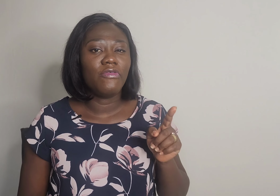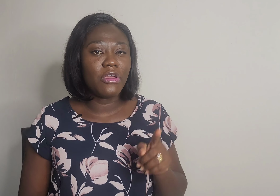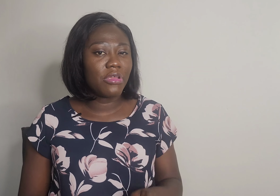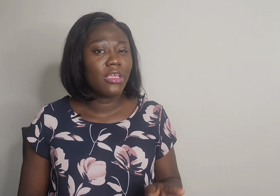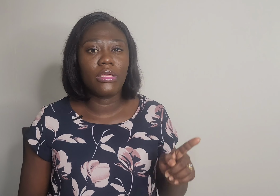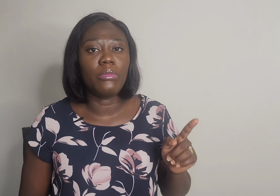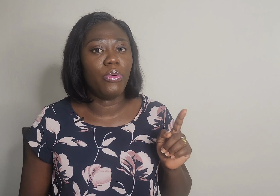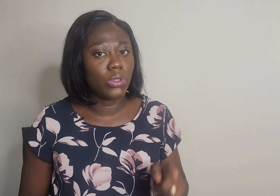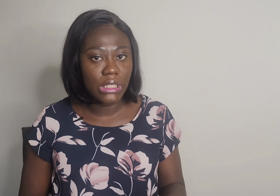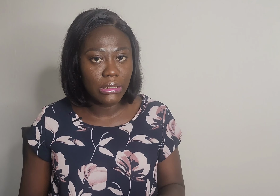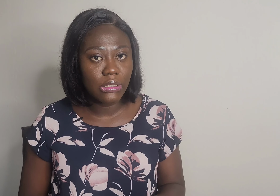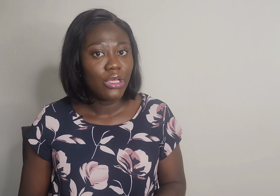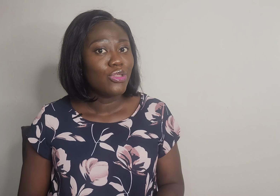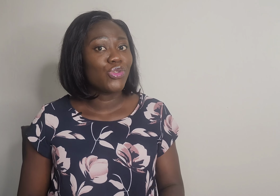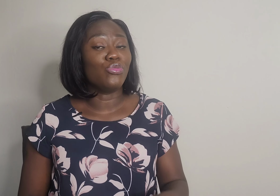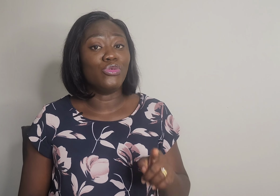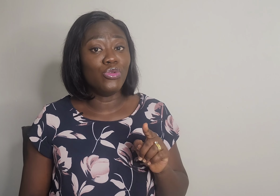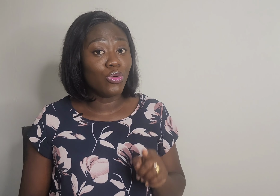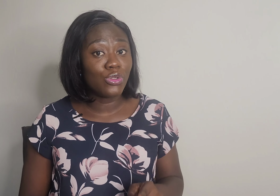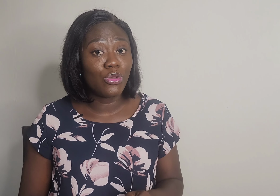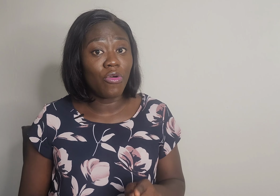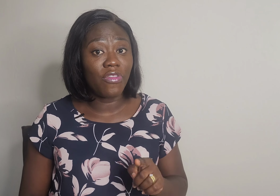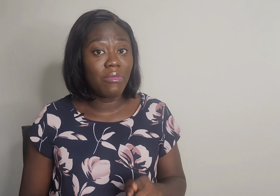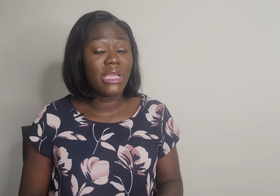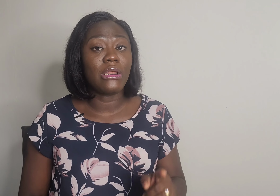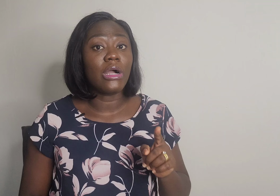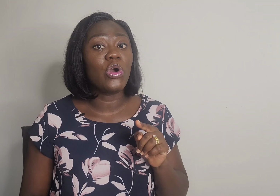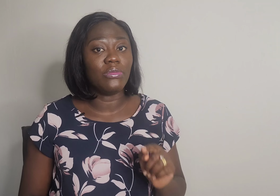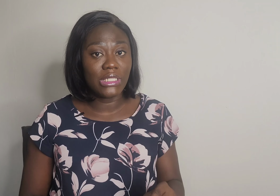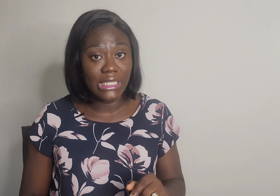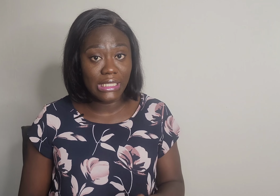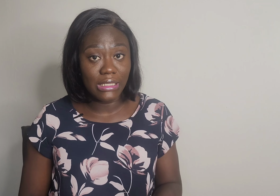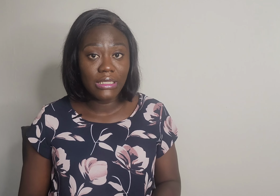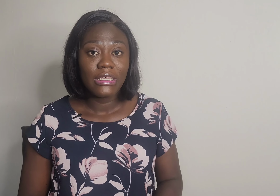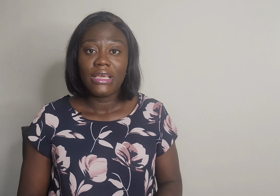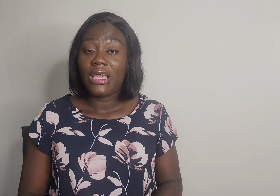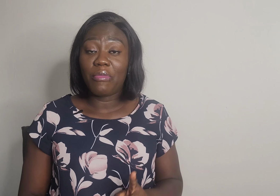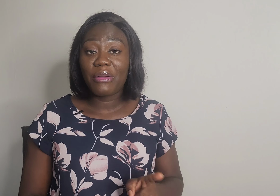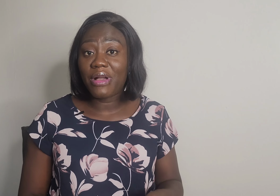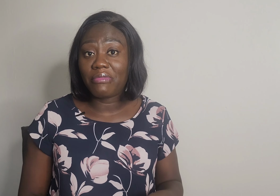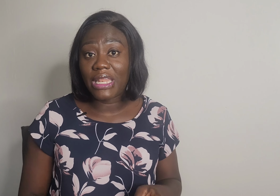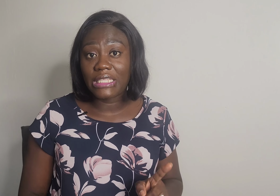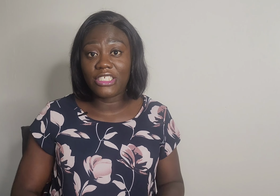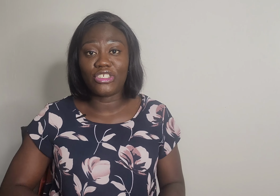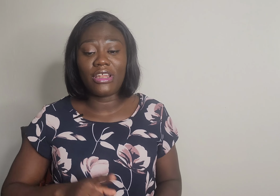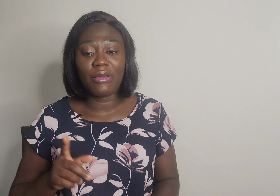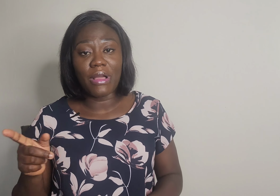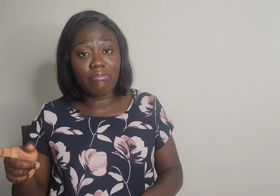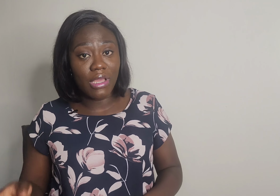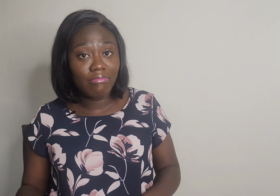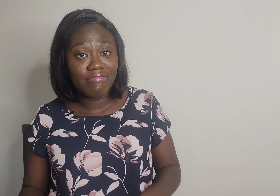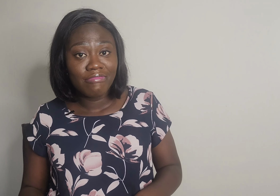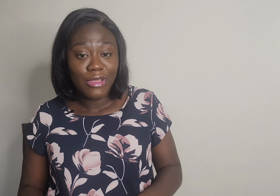very important to those of them in our community. Ẹ má gbàgbé láti ṣalábàápín,